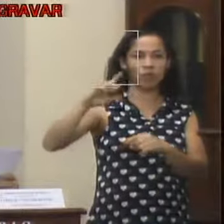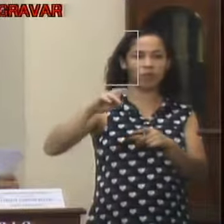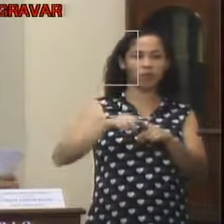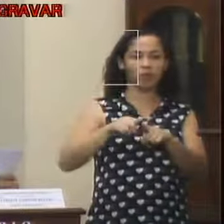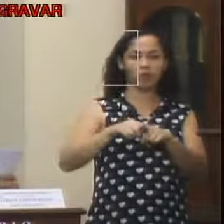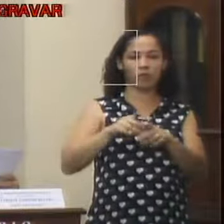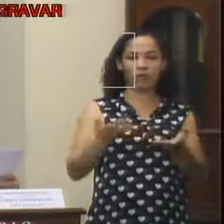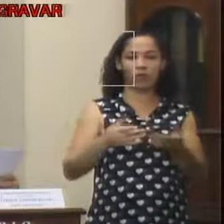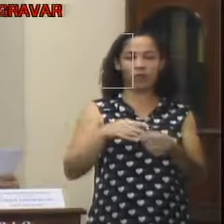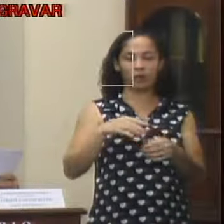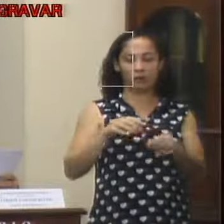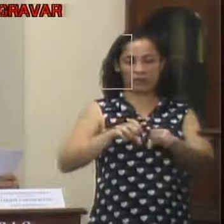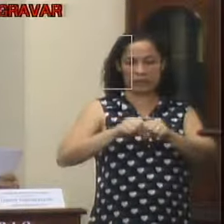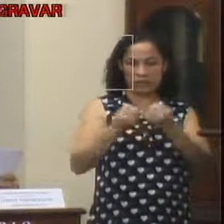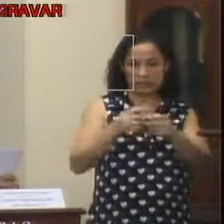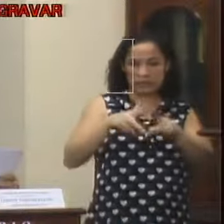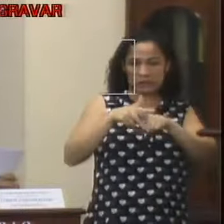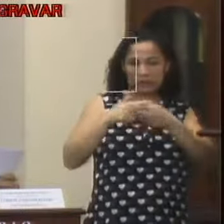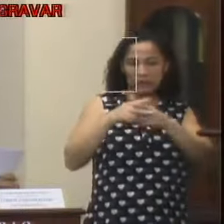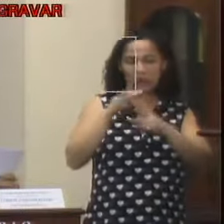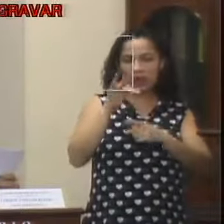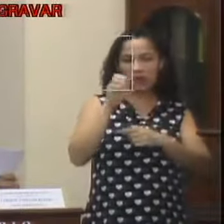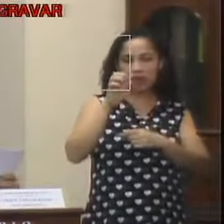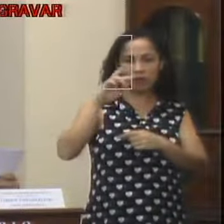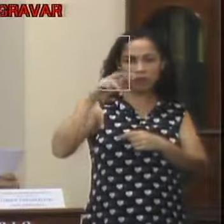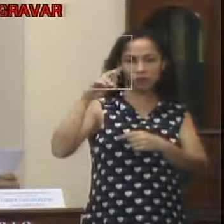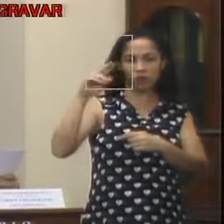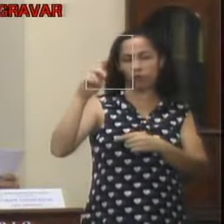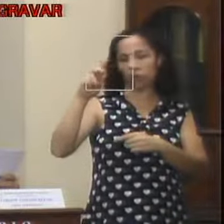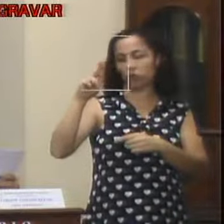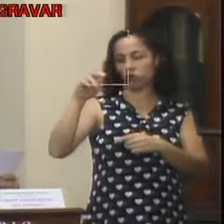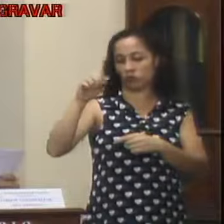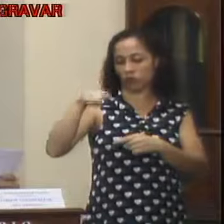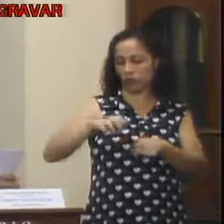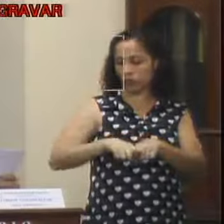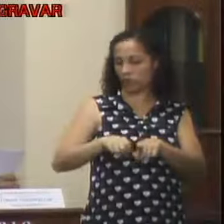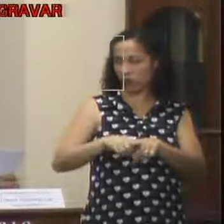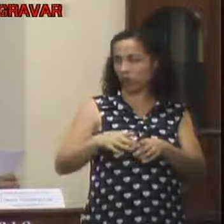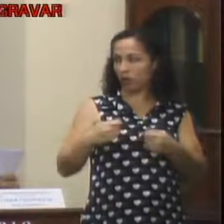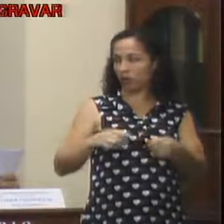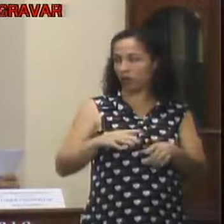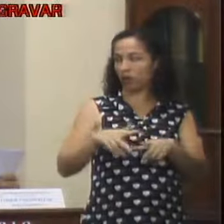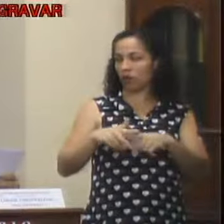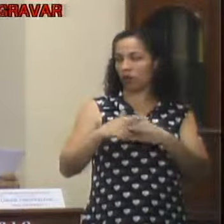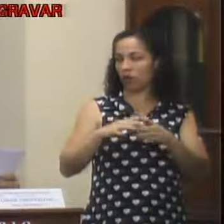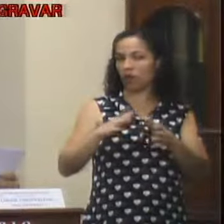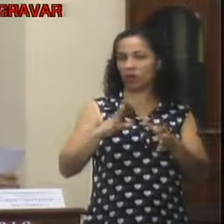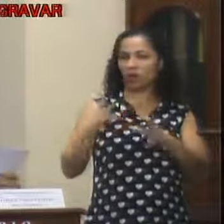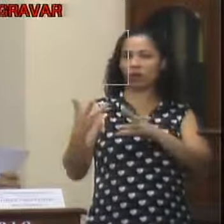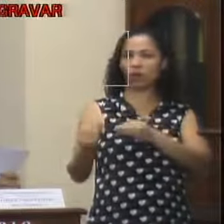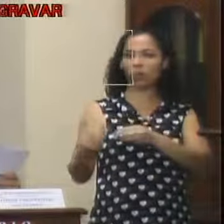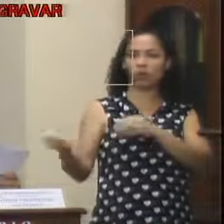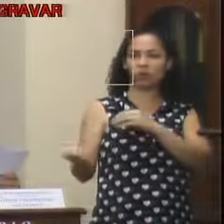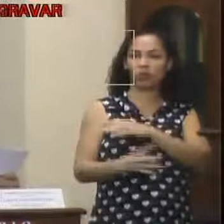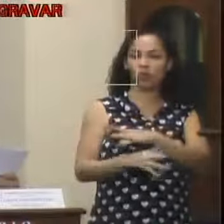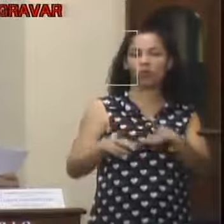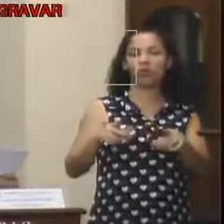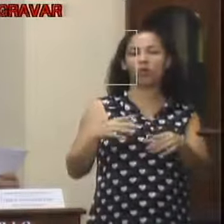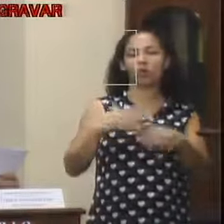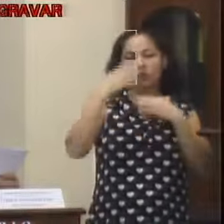Por este motivo, solicito que o Poder Executivo tome as providências necessárias o mais breve possível. Certo de que seremos atendidos em mais este